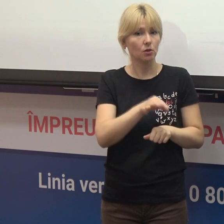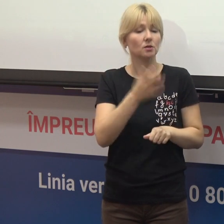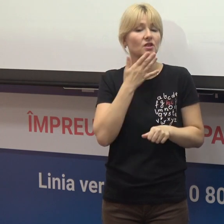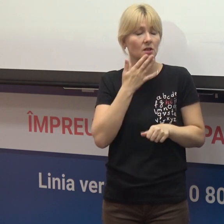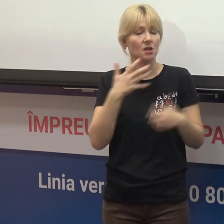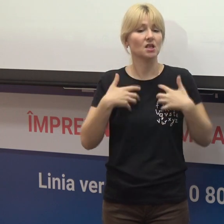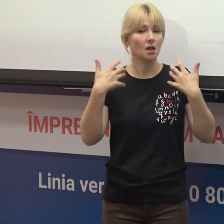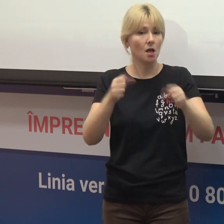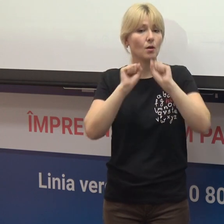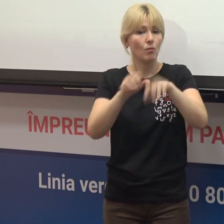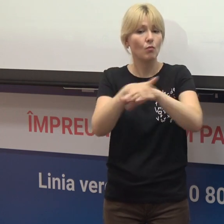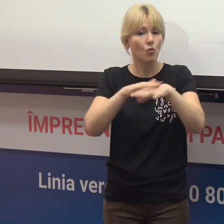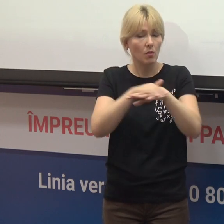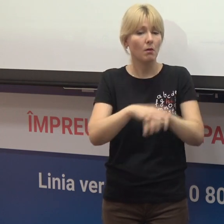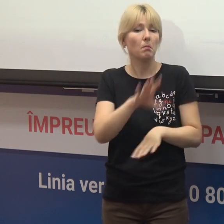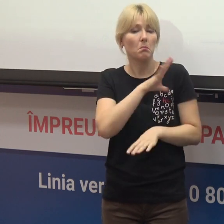fost